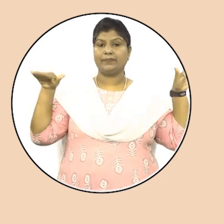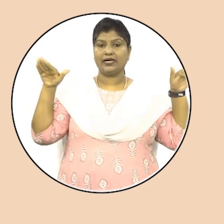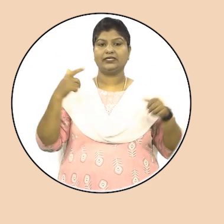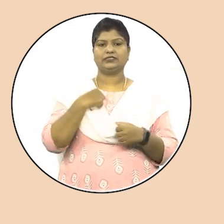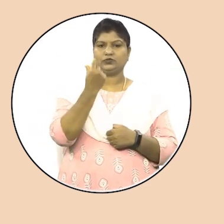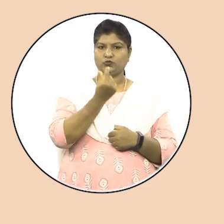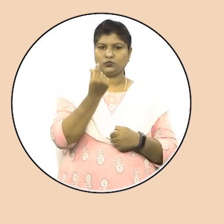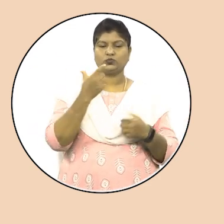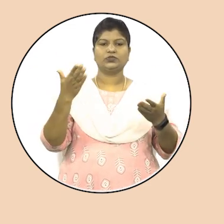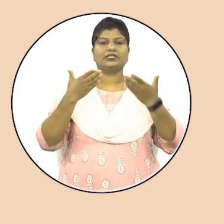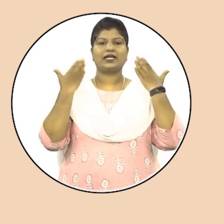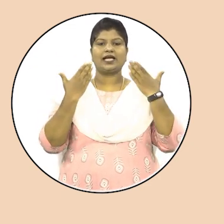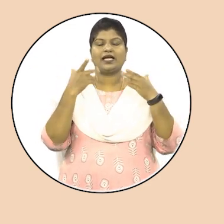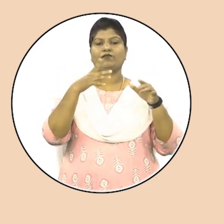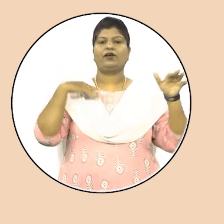हैं।